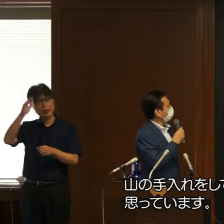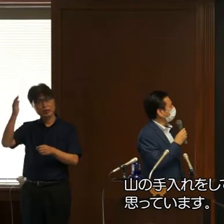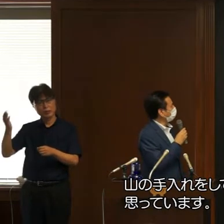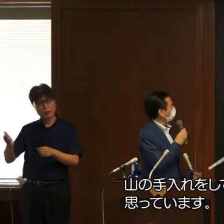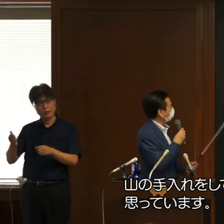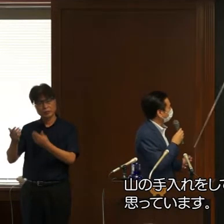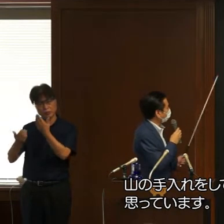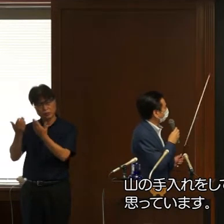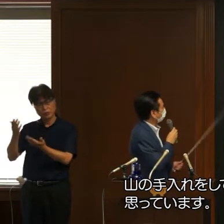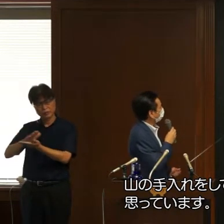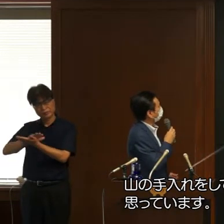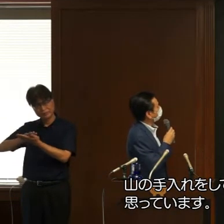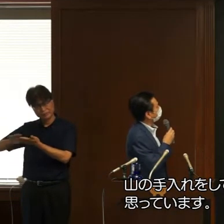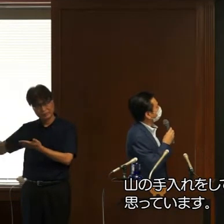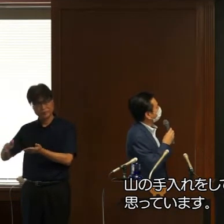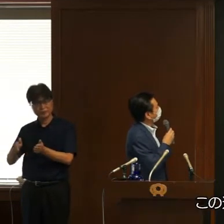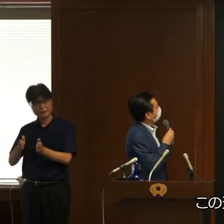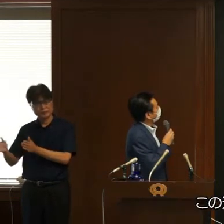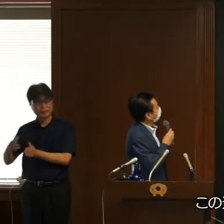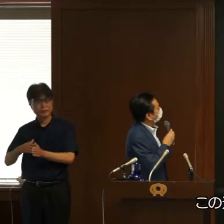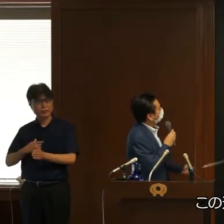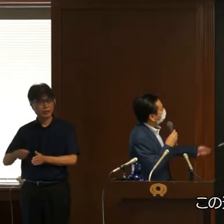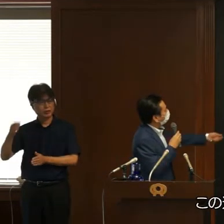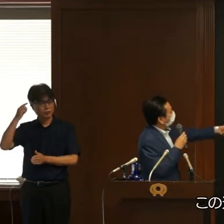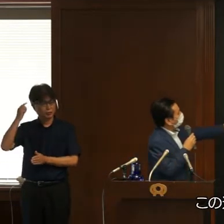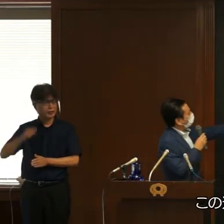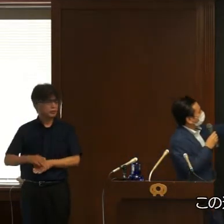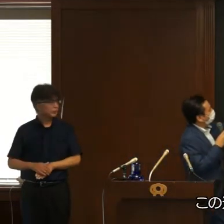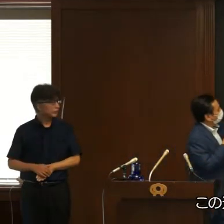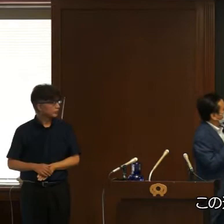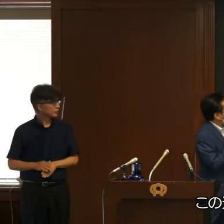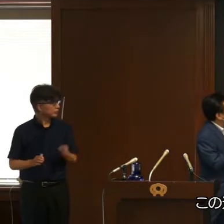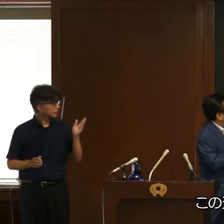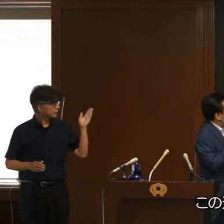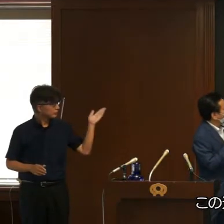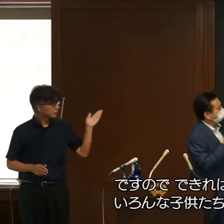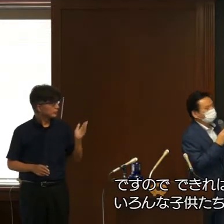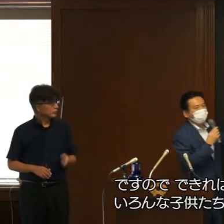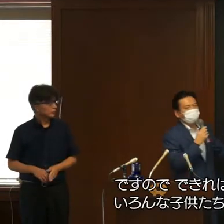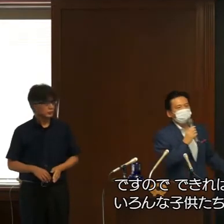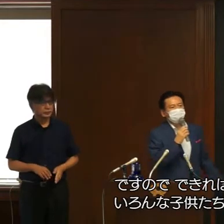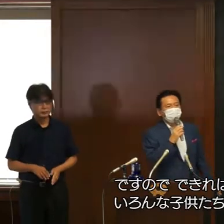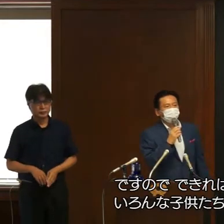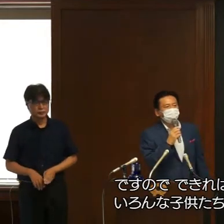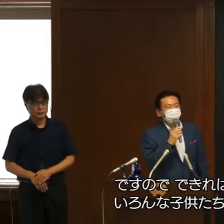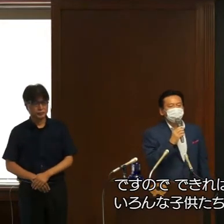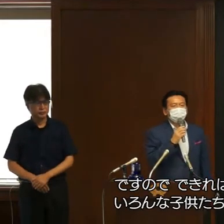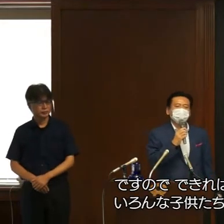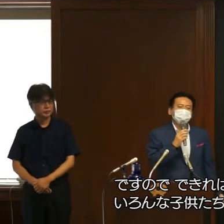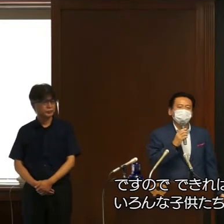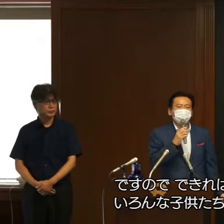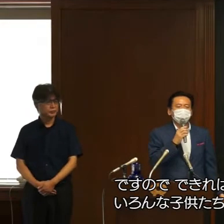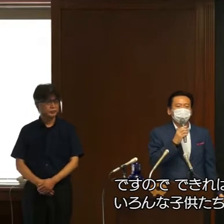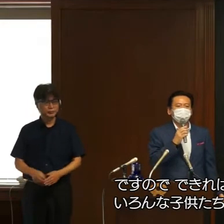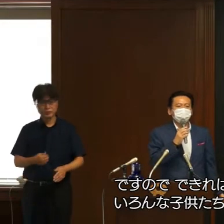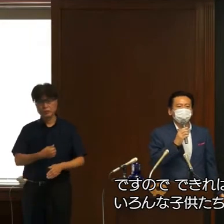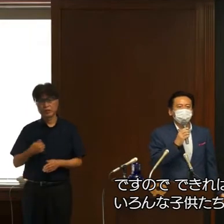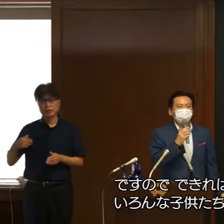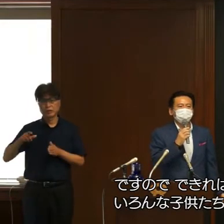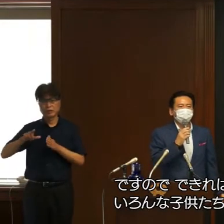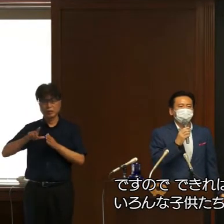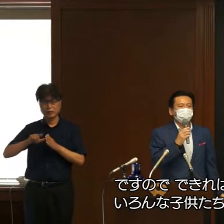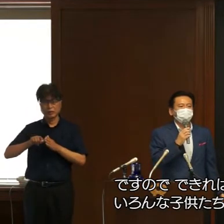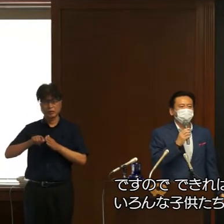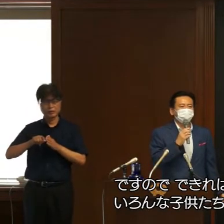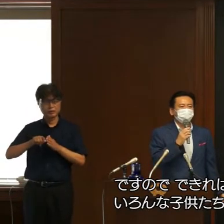たいというふうに思っています。はい、まあ、この辺りですね。ですので、まあ、できればこれ